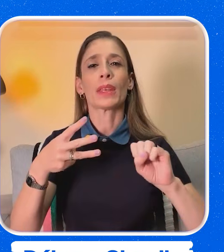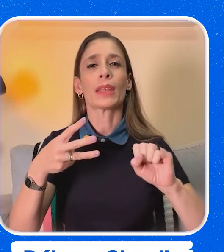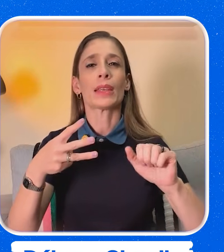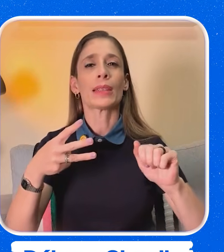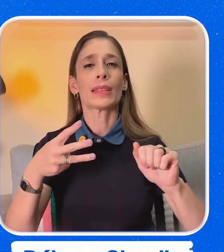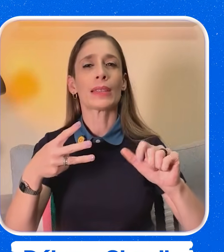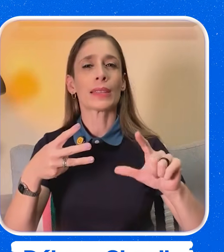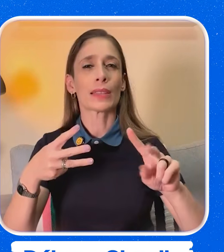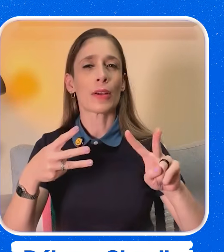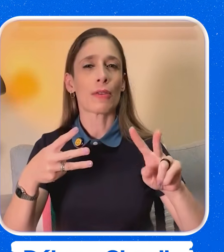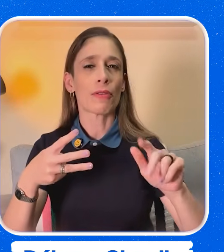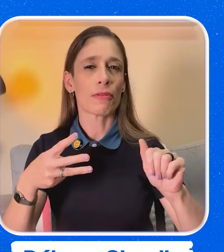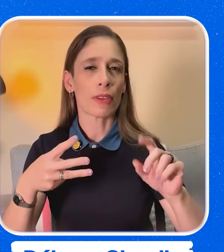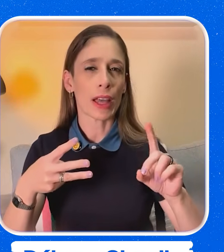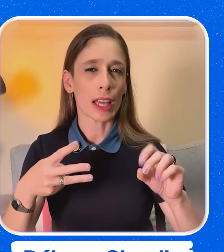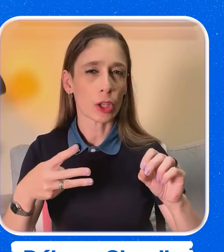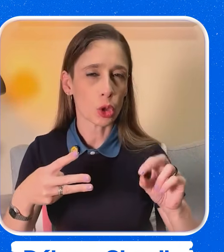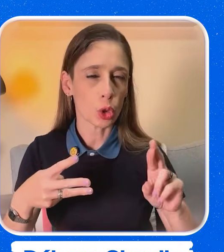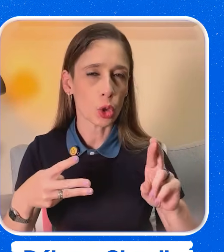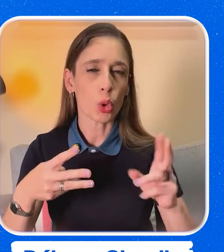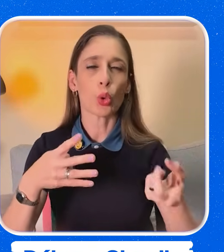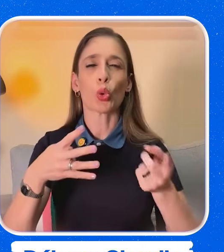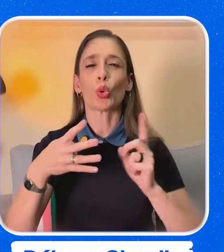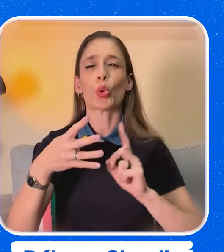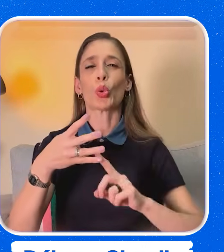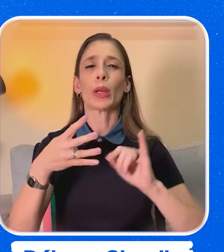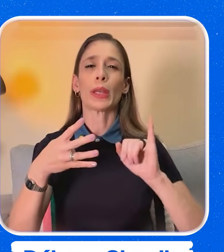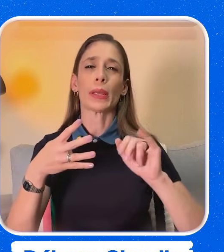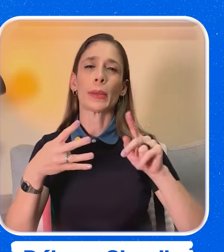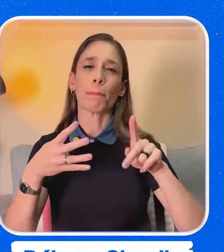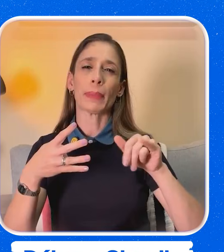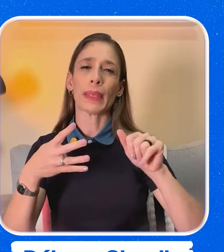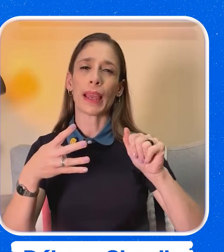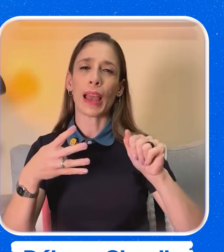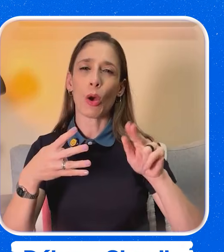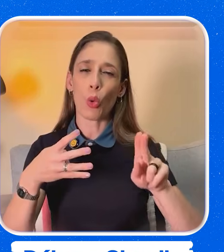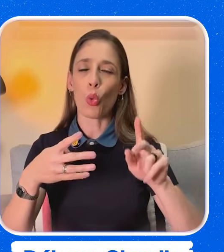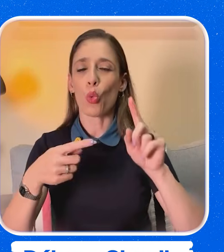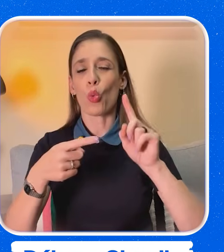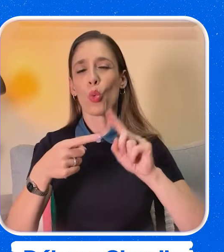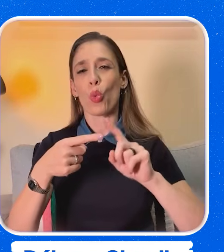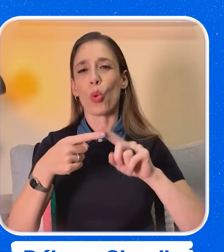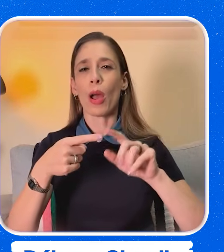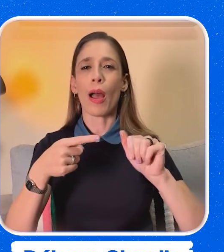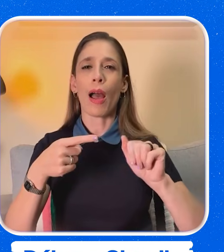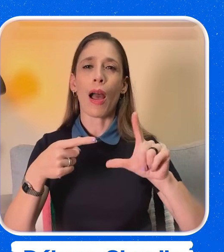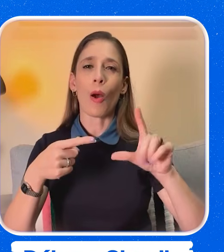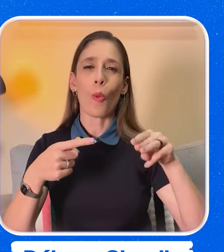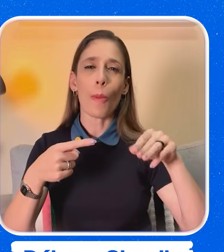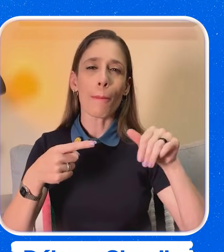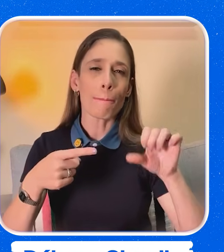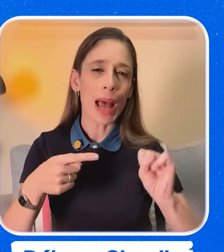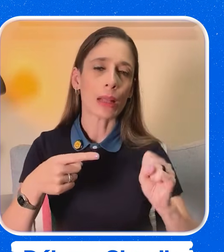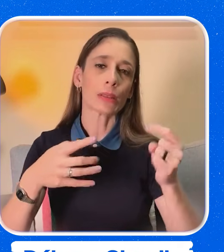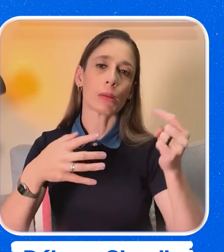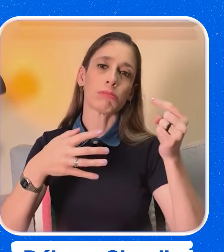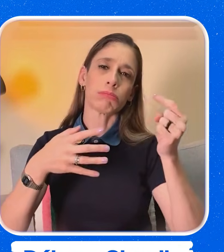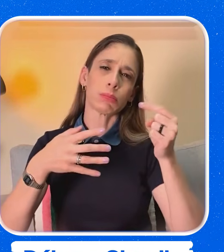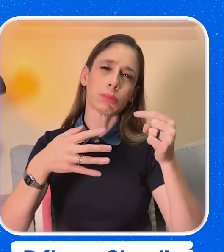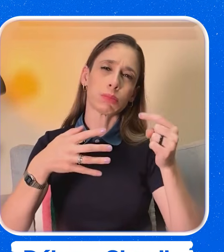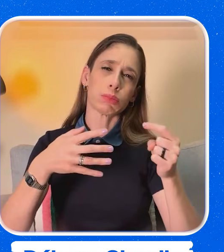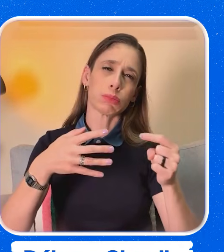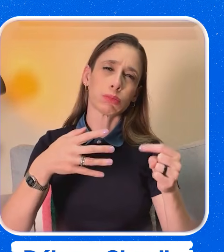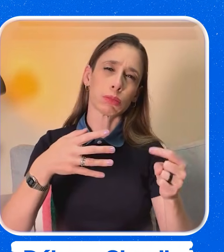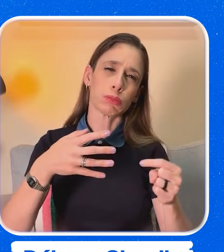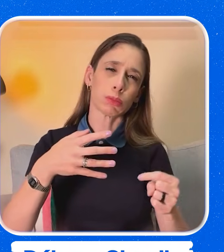Vitória da Conquista, e Piauí, né? Agora Cruz das Almas, né? Então, a partir do momento em que eu fui mostrando